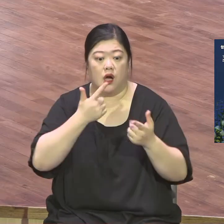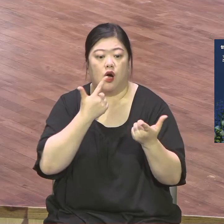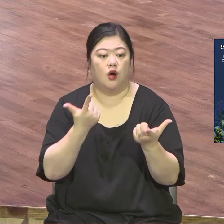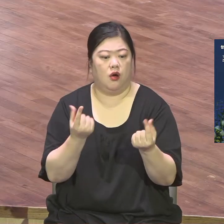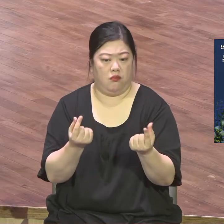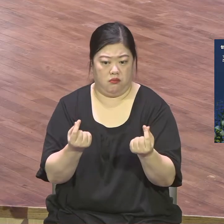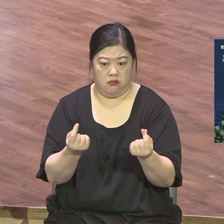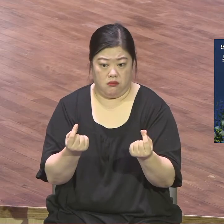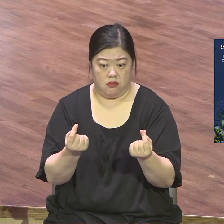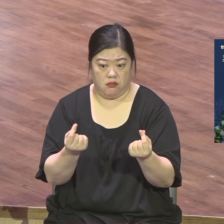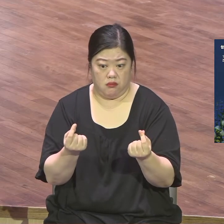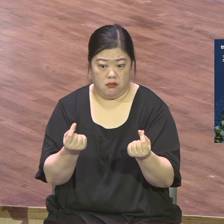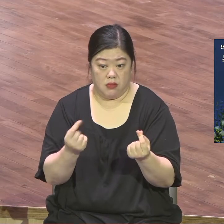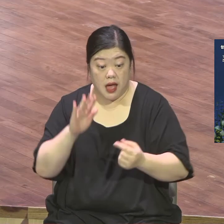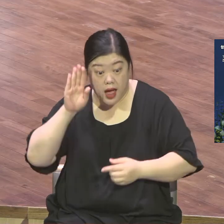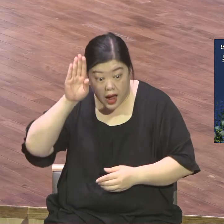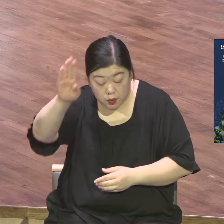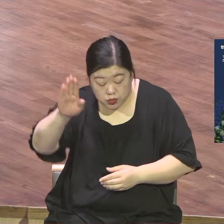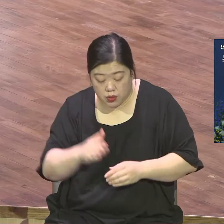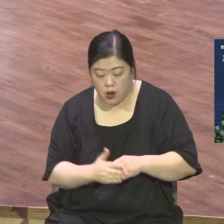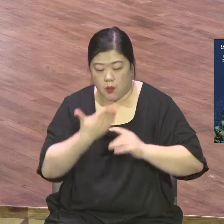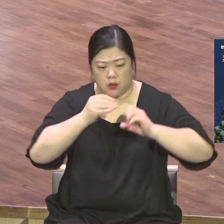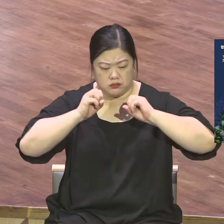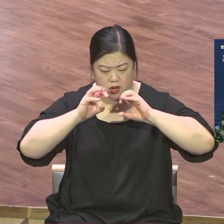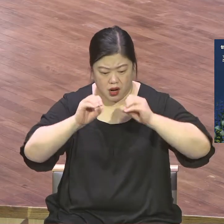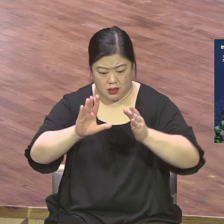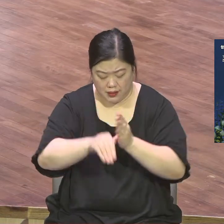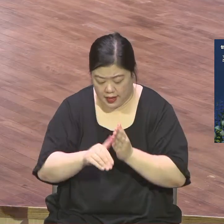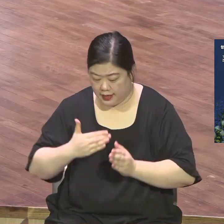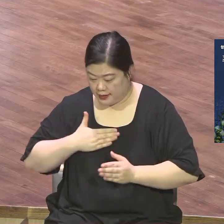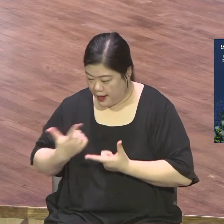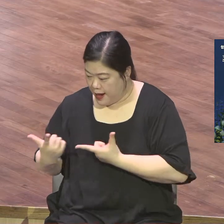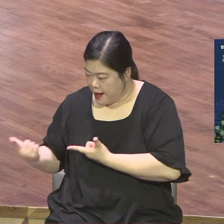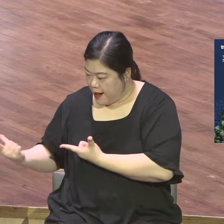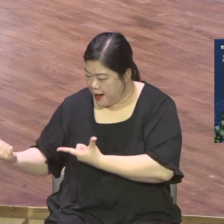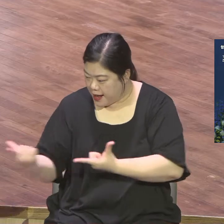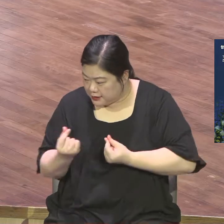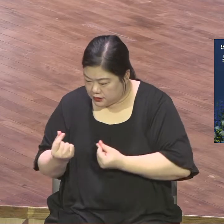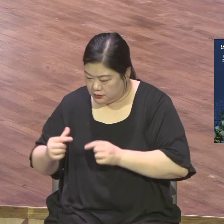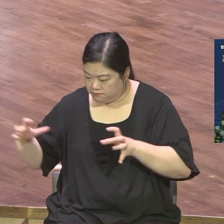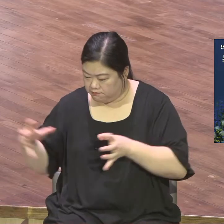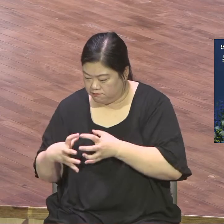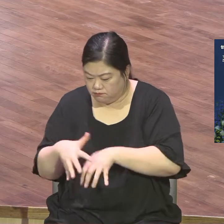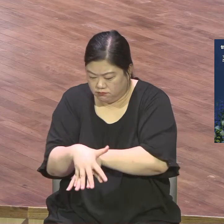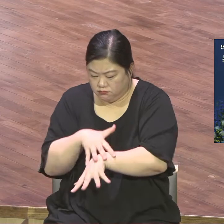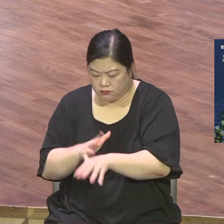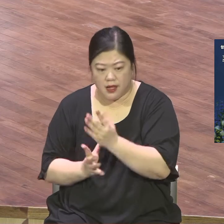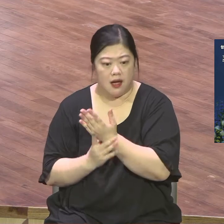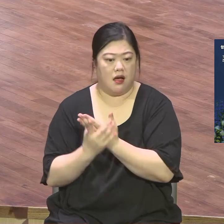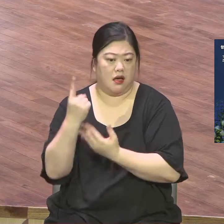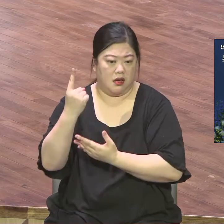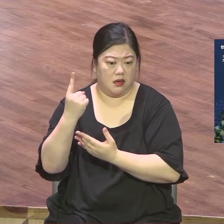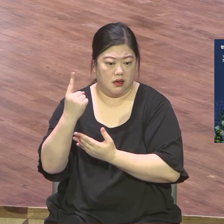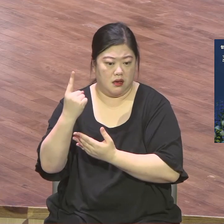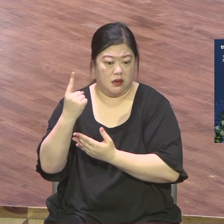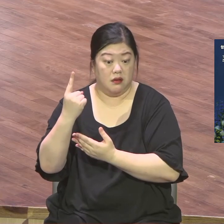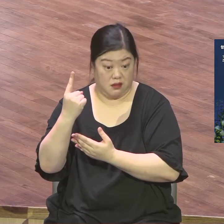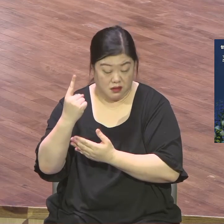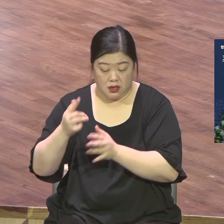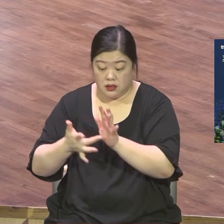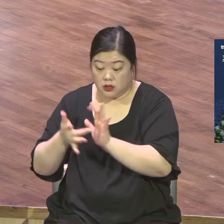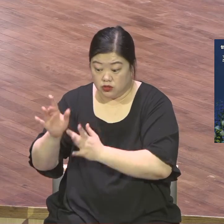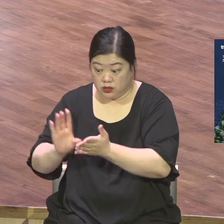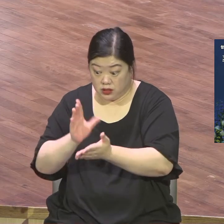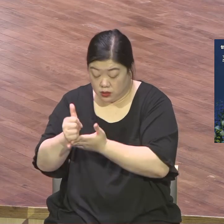향해서 힘차게 지어져가는 존재가 되기를 바랍니다. 예수 그리스도 중심으로 모퉁이 떠오신